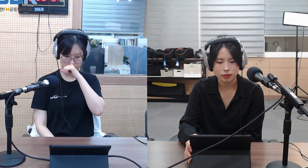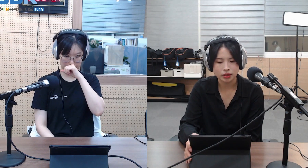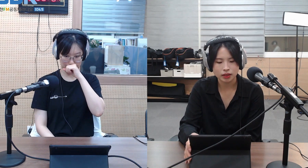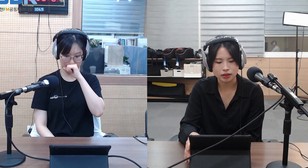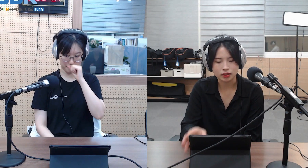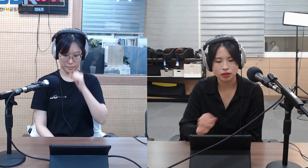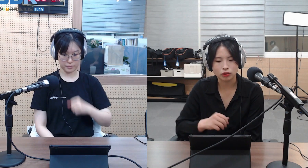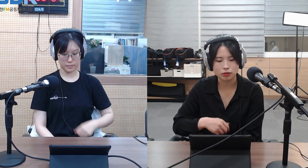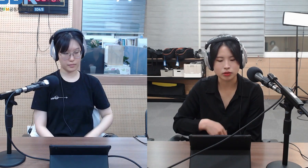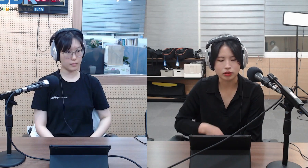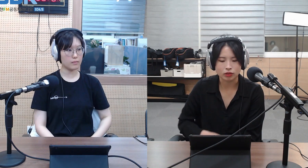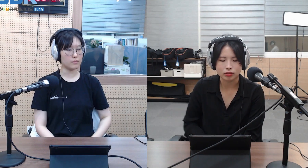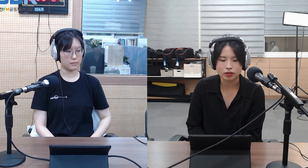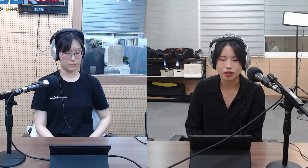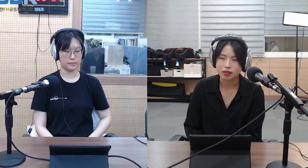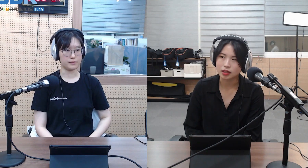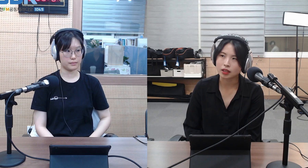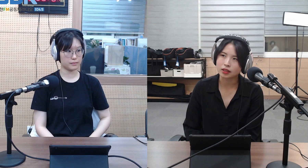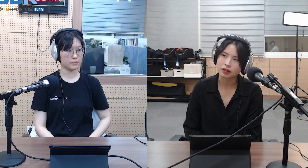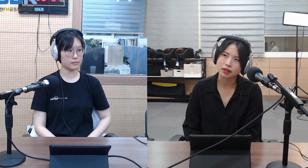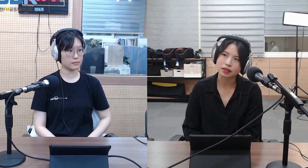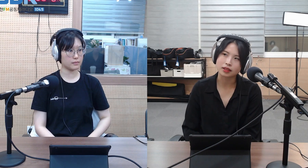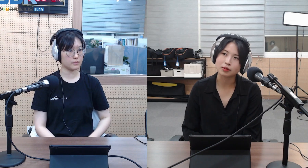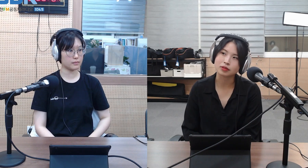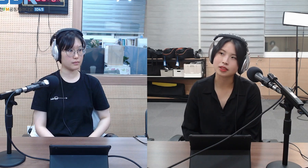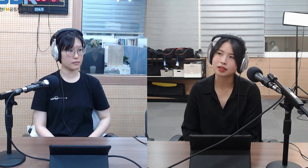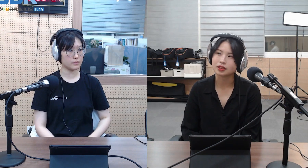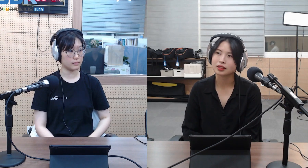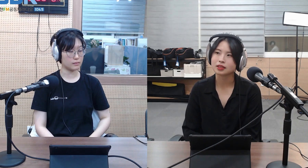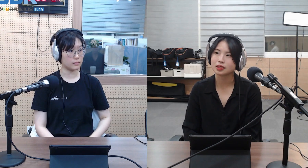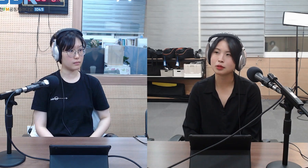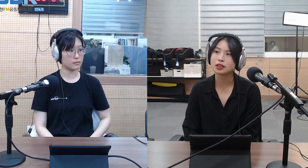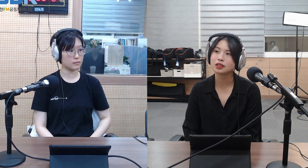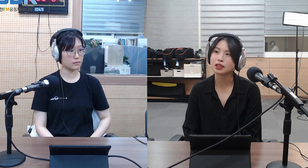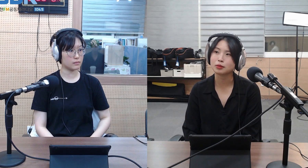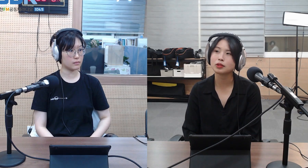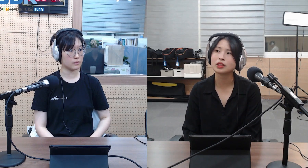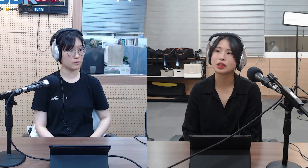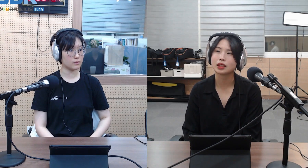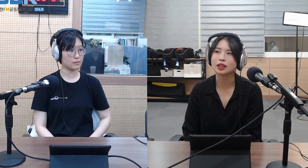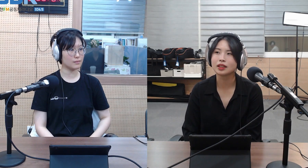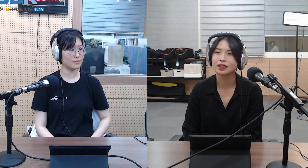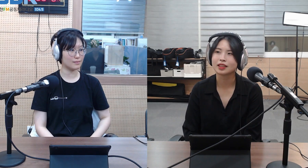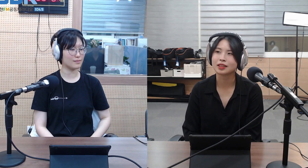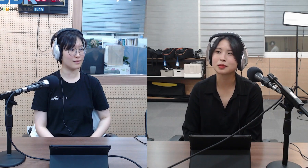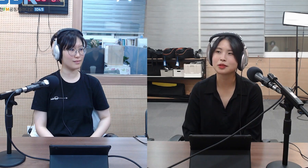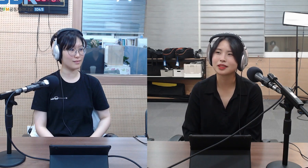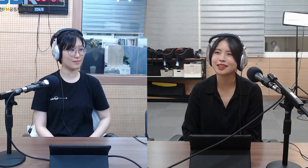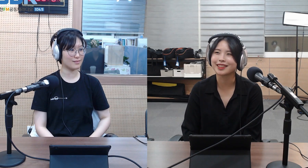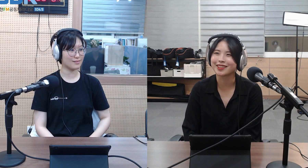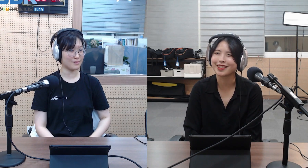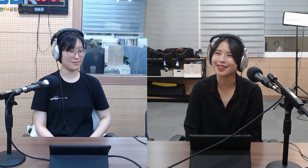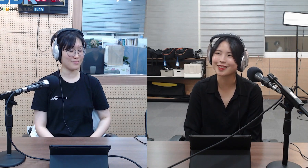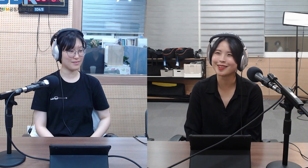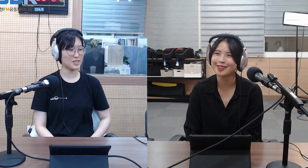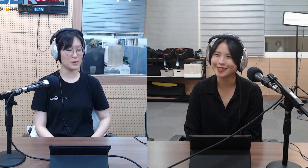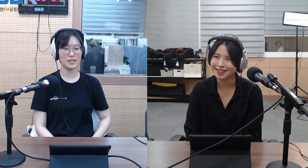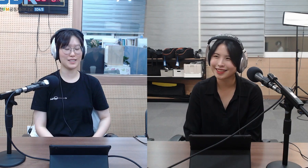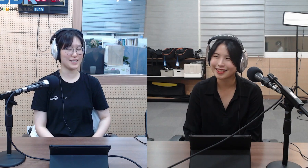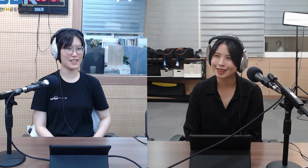그러면은 지와부터 제가 알기로는 지와는 기본이니까 알고 있으실 거라고. 지와는